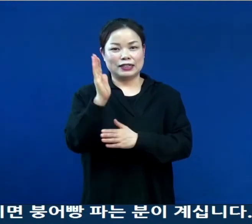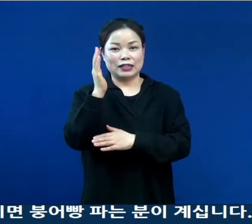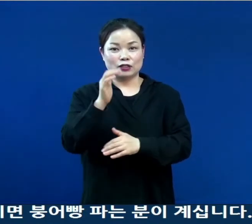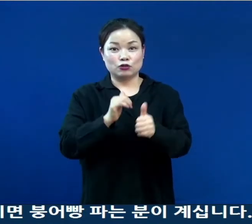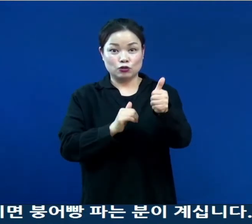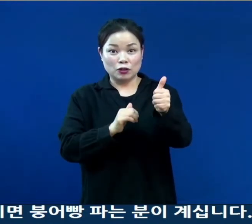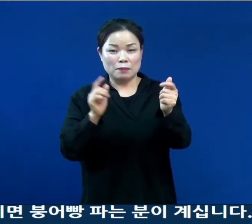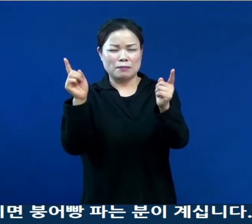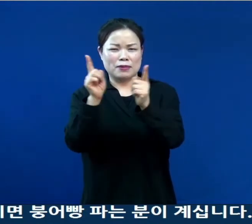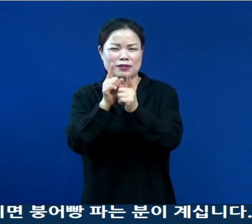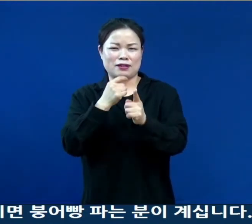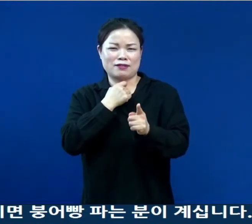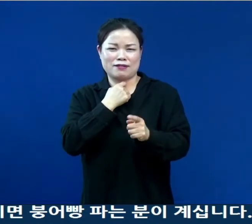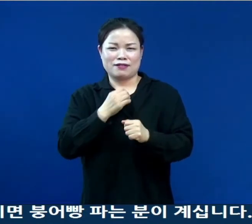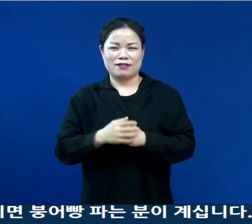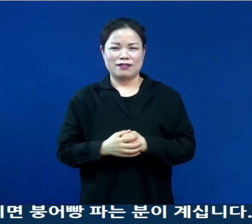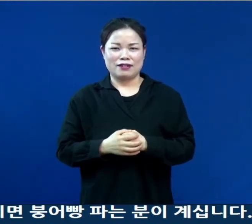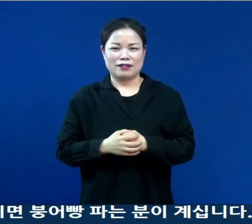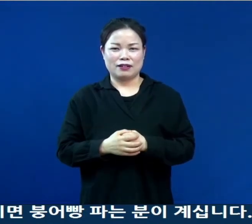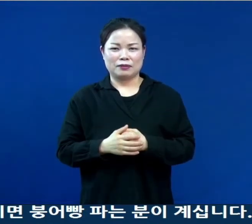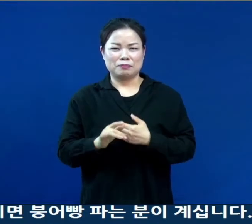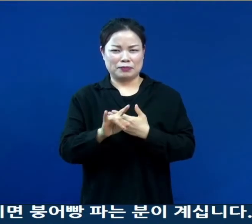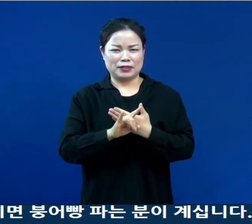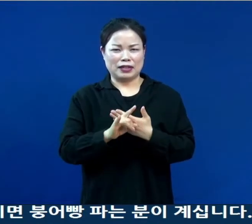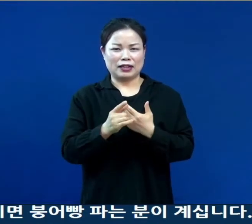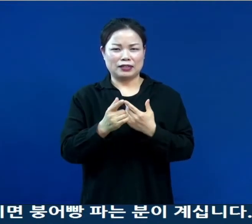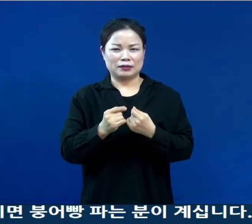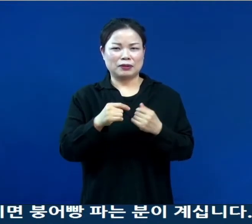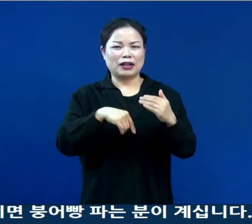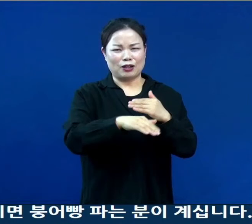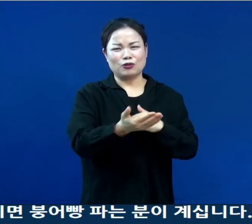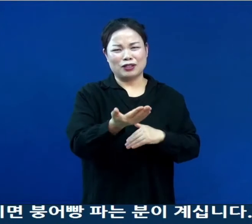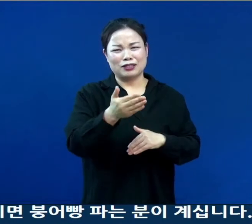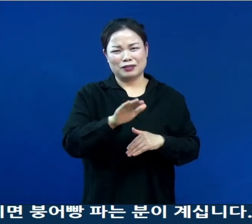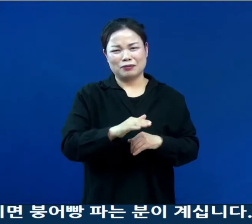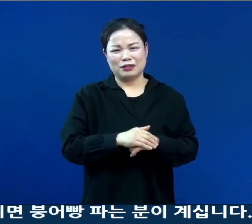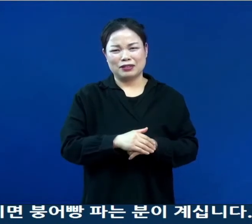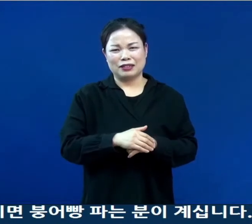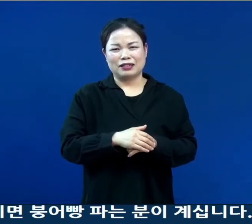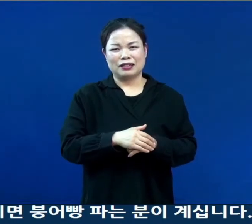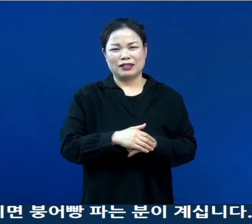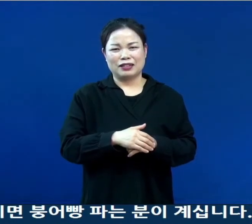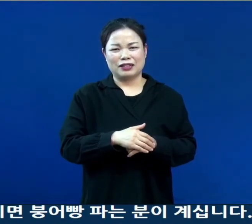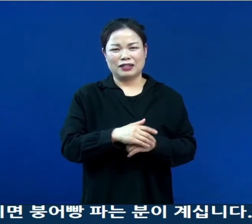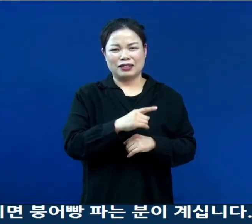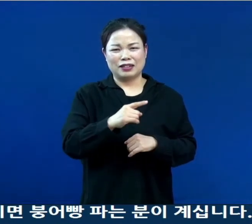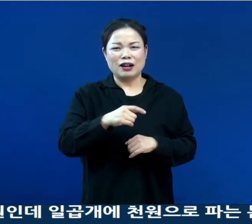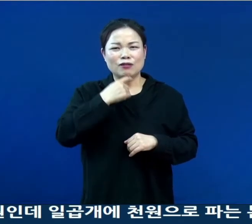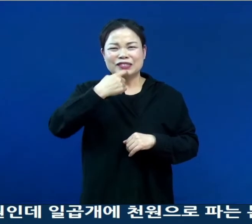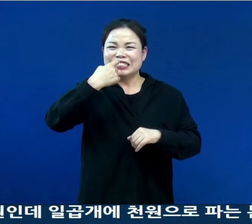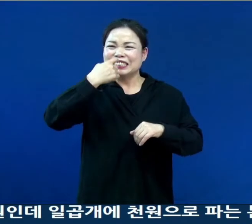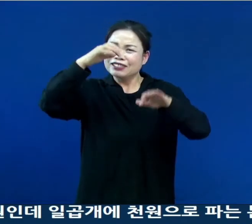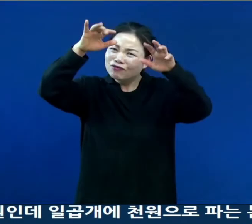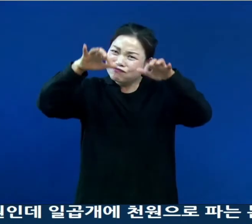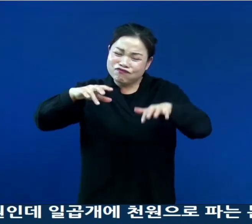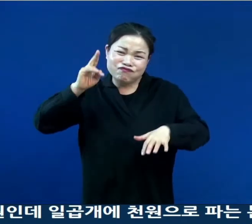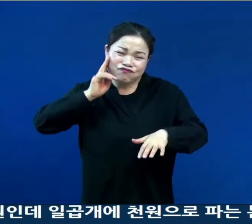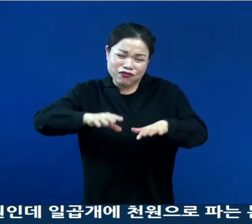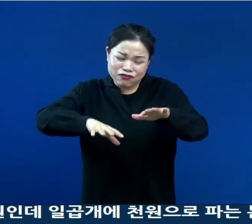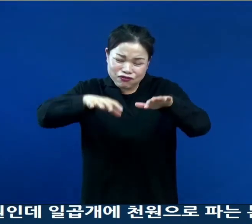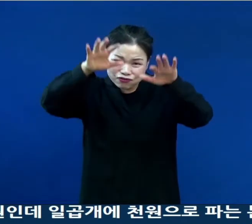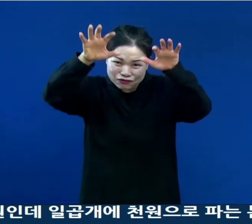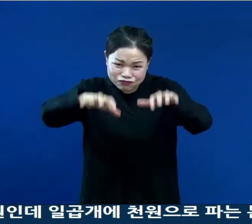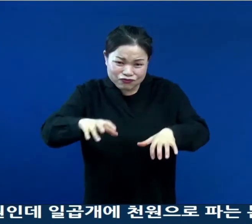주인공을 만나보고 싶었습니다. 근데 핑계 같지만 가려고 했는데 아시다시피 폭설이 왔습니다. 그래서 제가